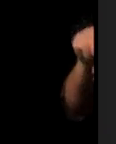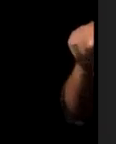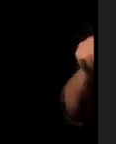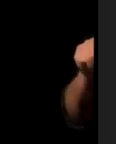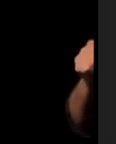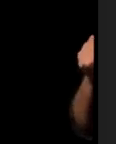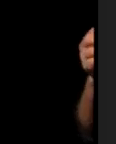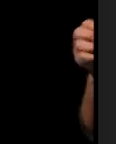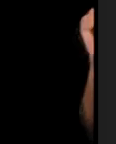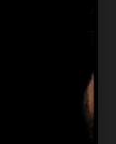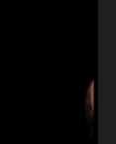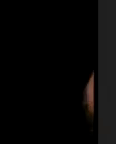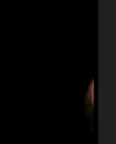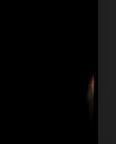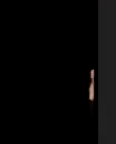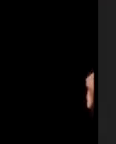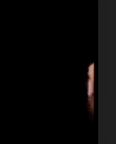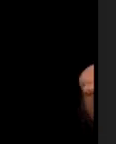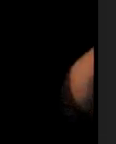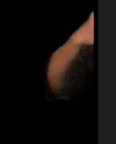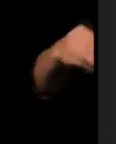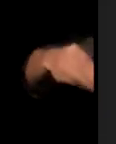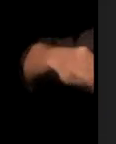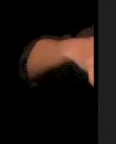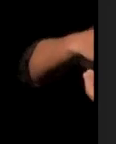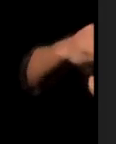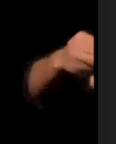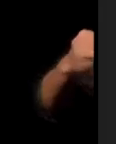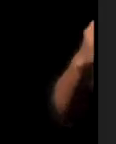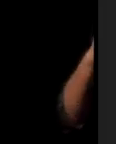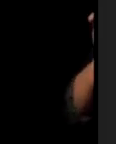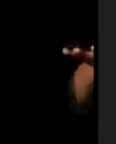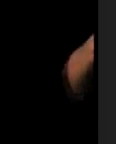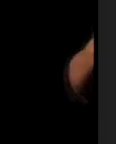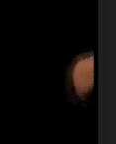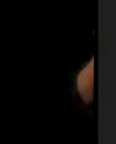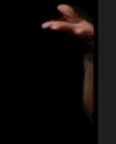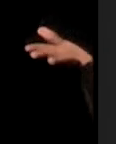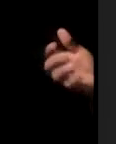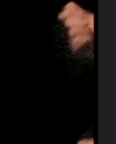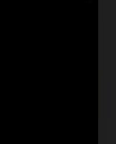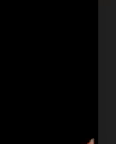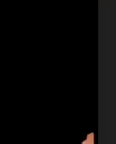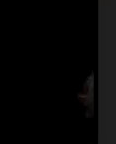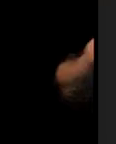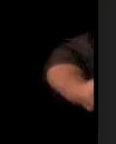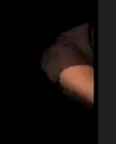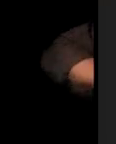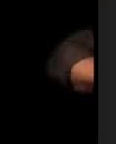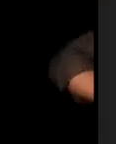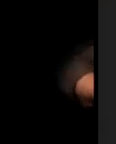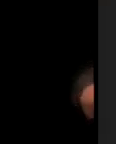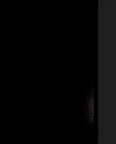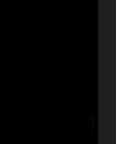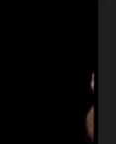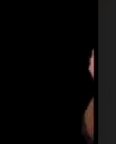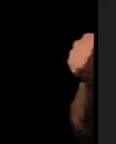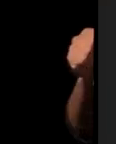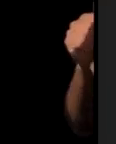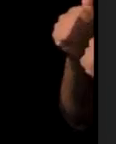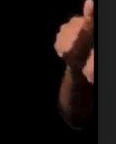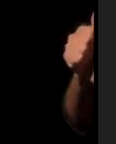fizeram que disciplina estavam envolvidas quantos alunos participaram que segmentos